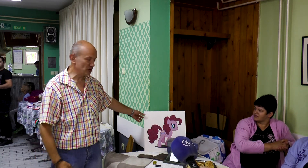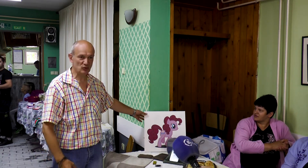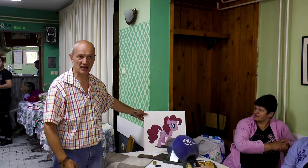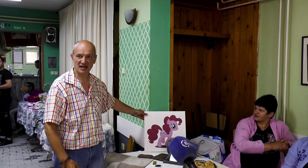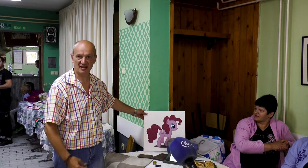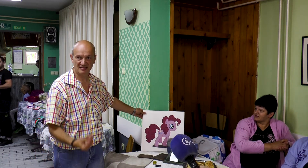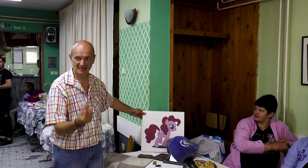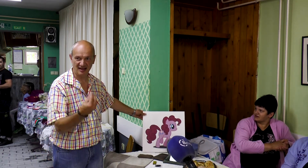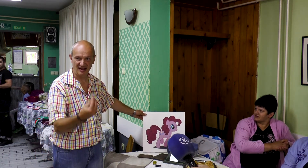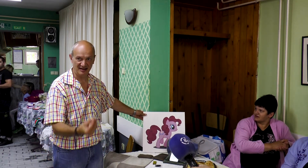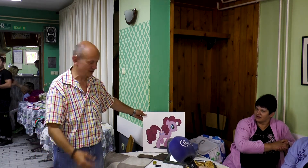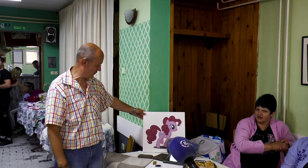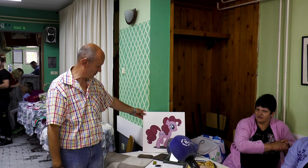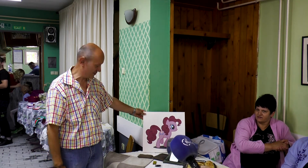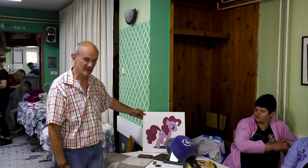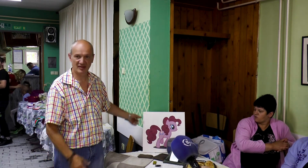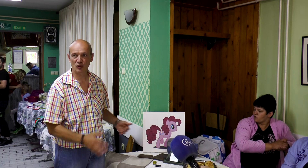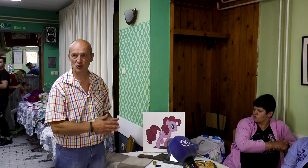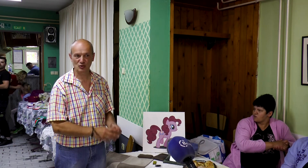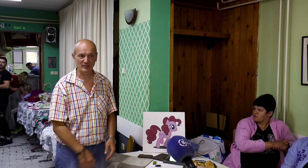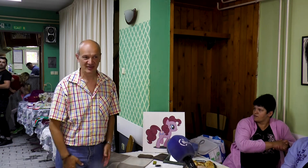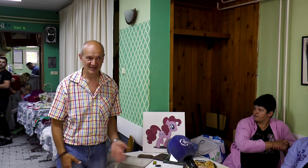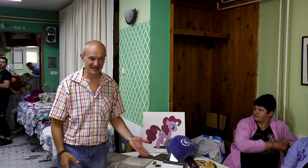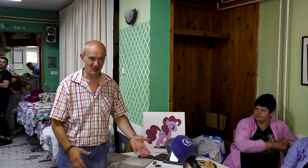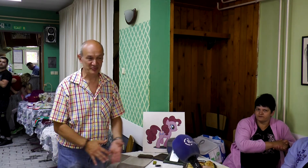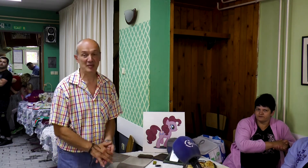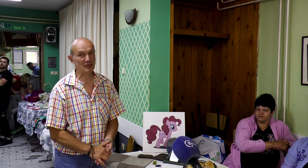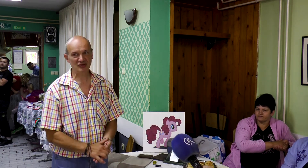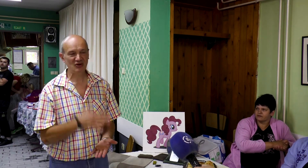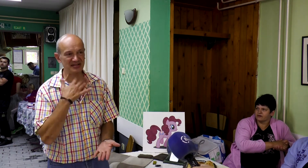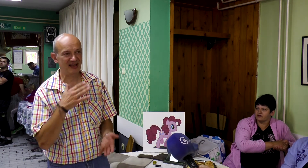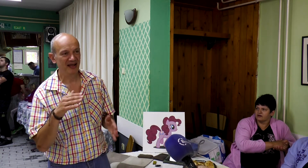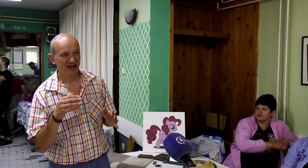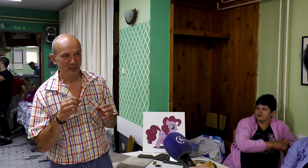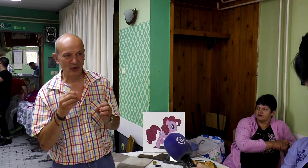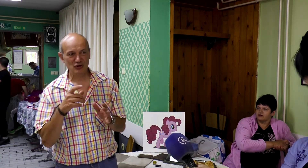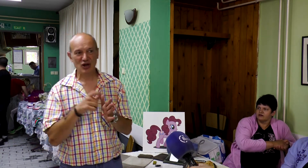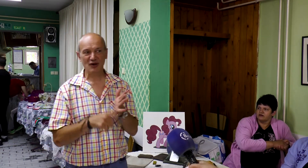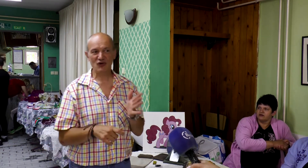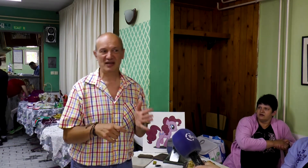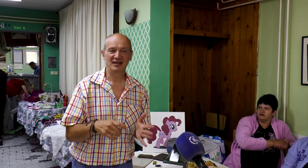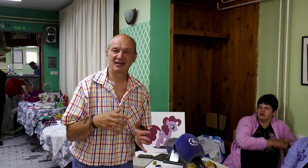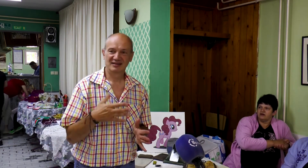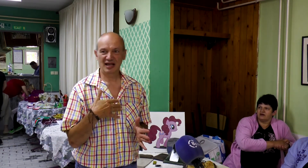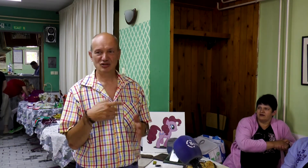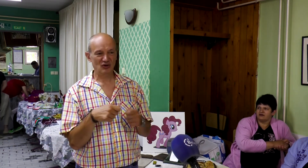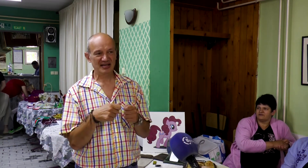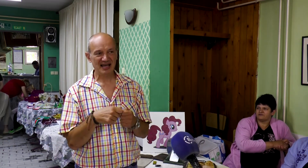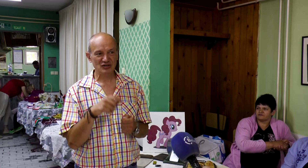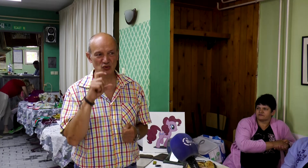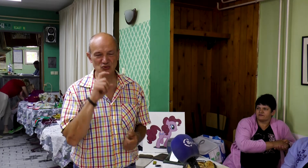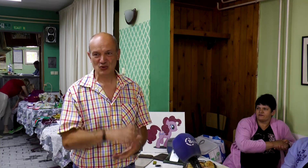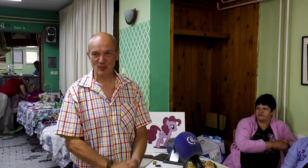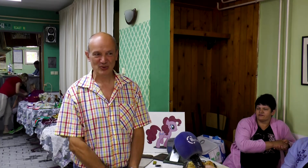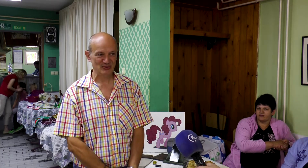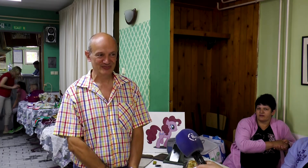i ona uradila za likovno, na rukom. Tako, imamo dosta broj članova, znači